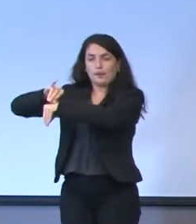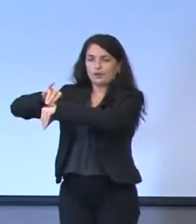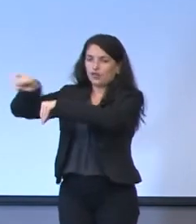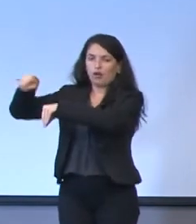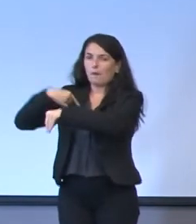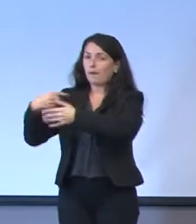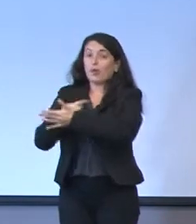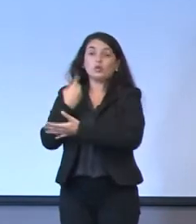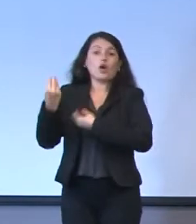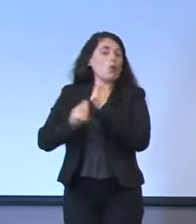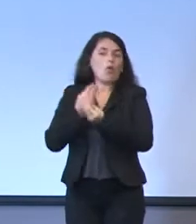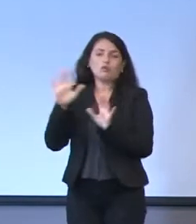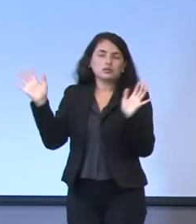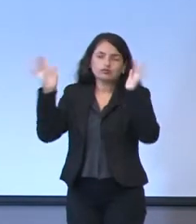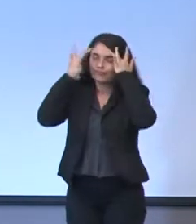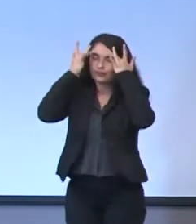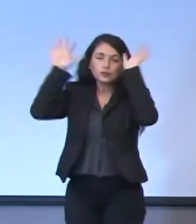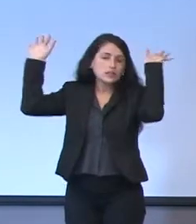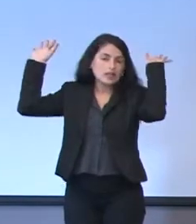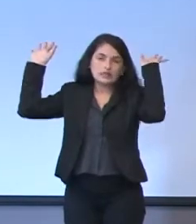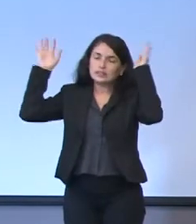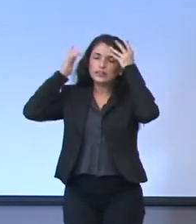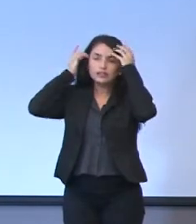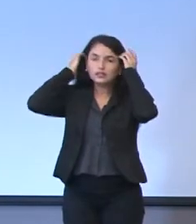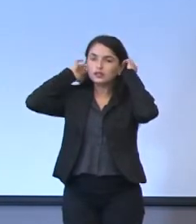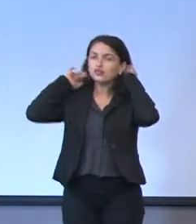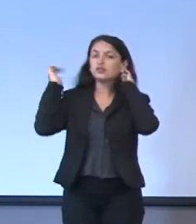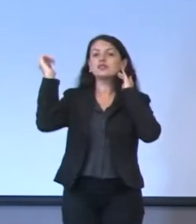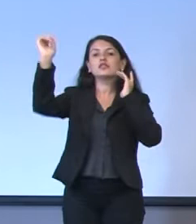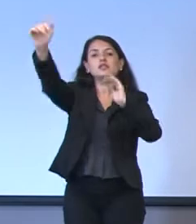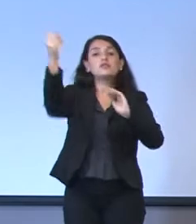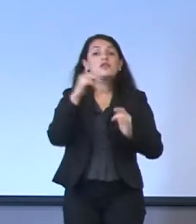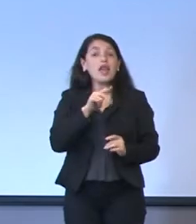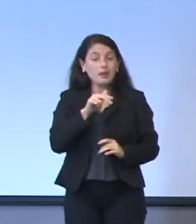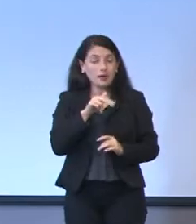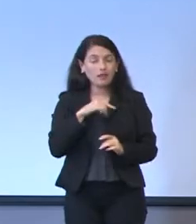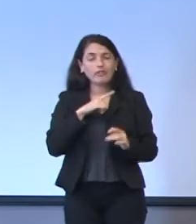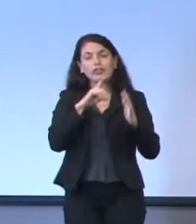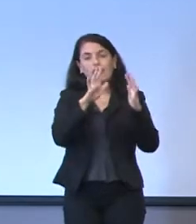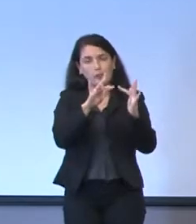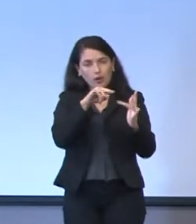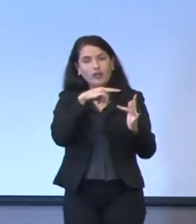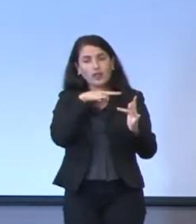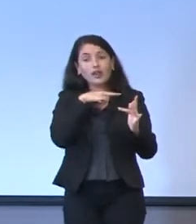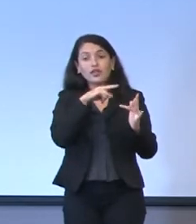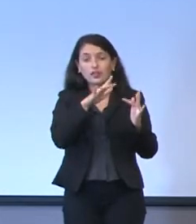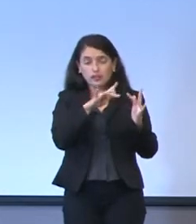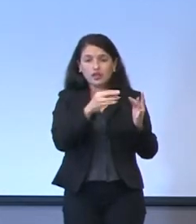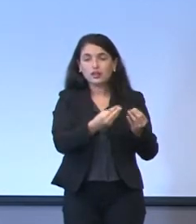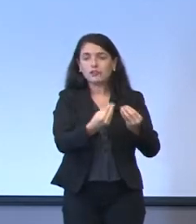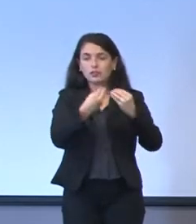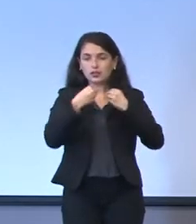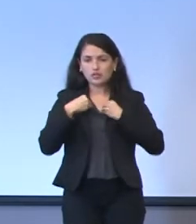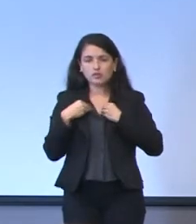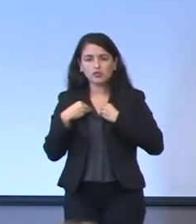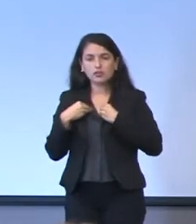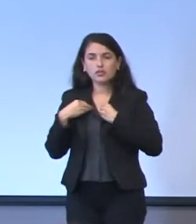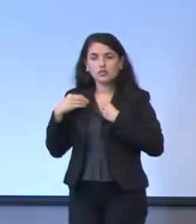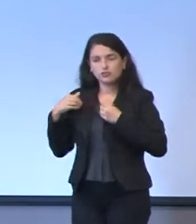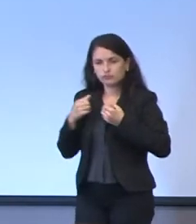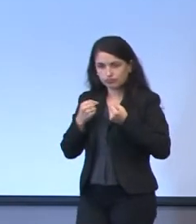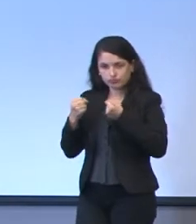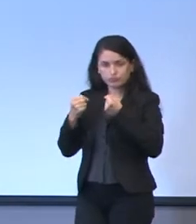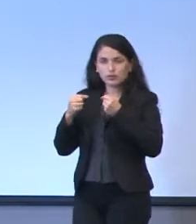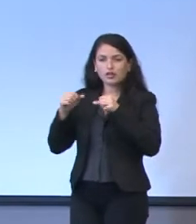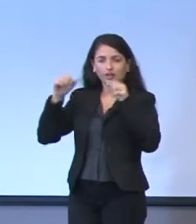me perguntem como. Eu sei que eu cheguei numa caminhonete do então namorado da minha irmã, que despejou lá em Campo Grande,